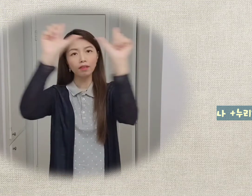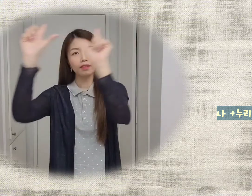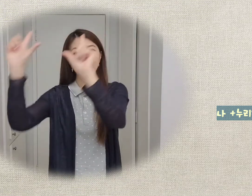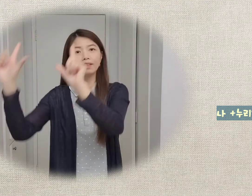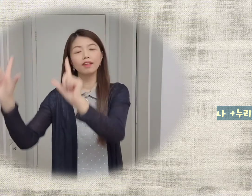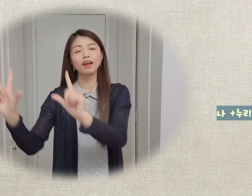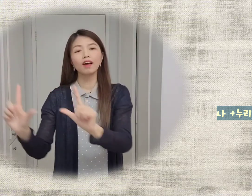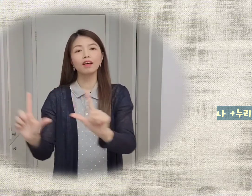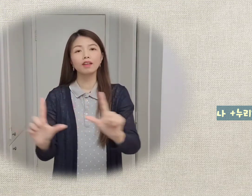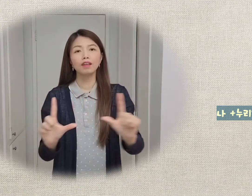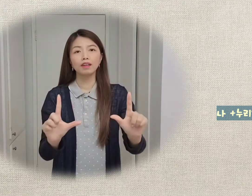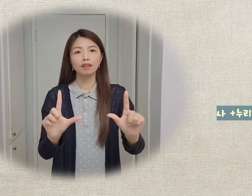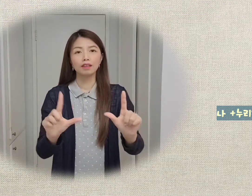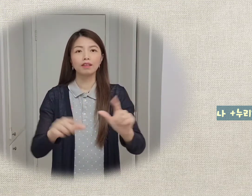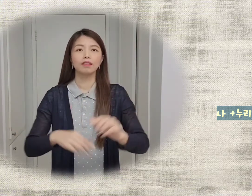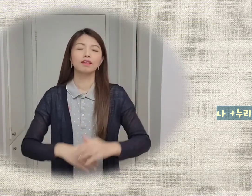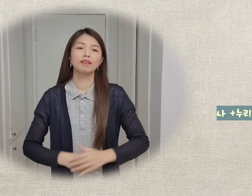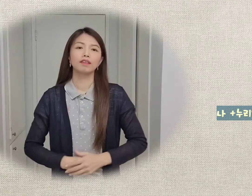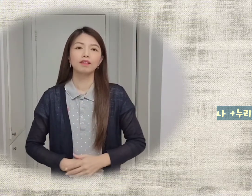누려왔던